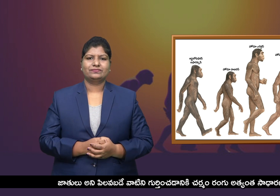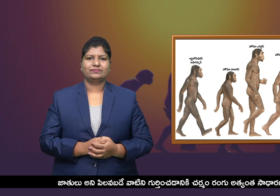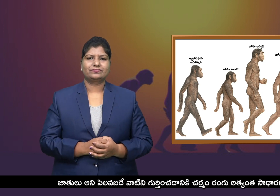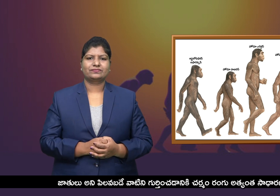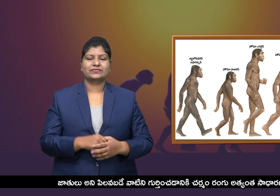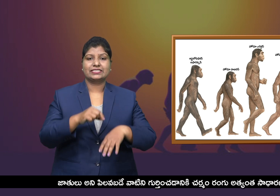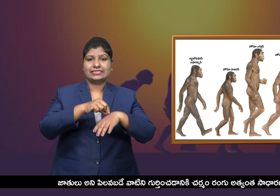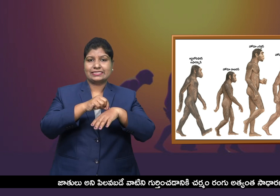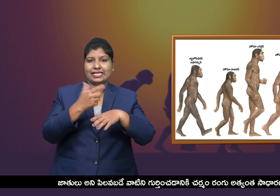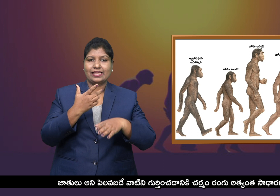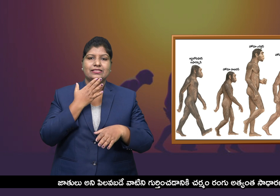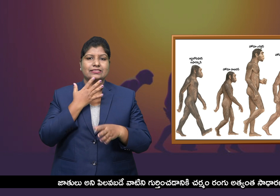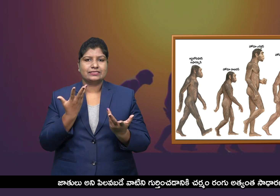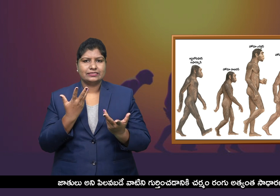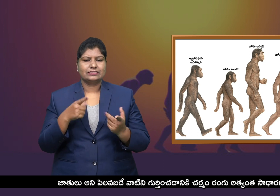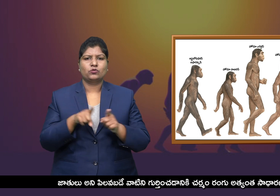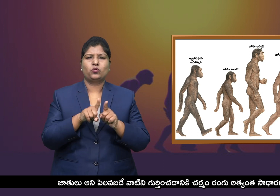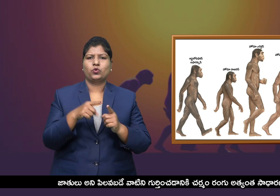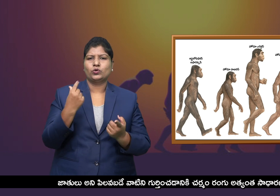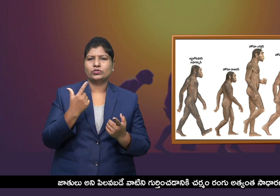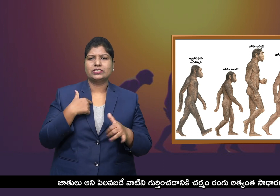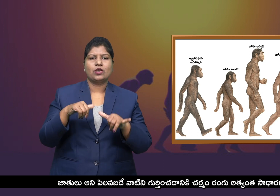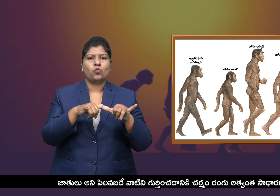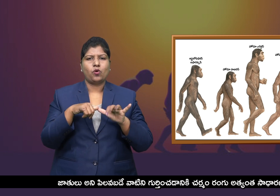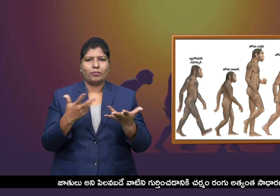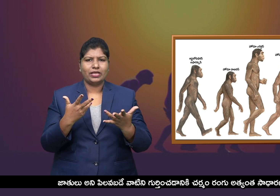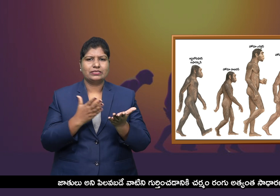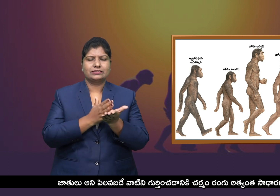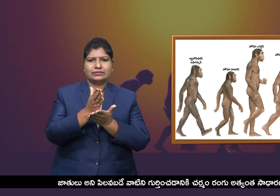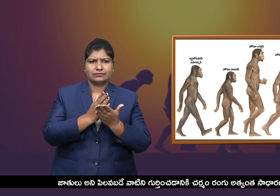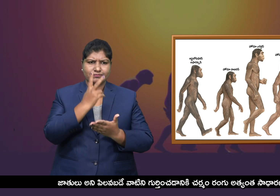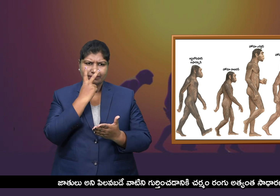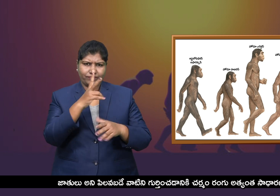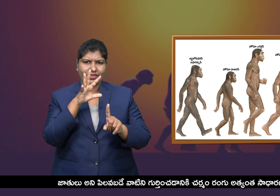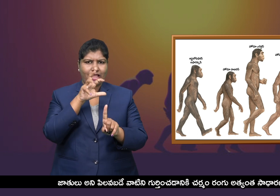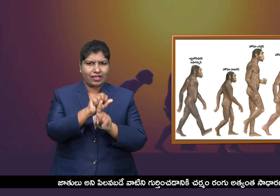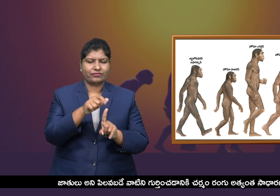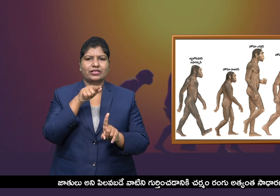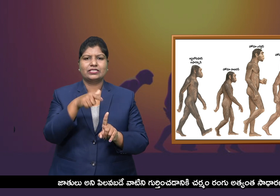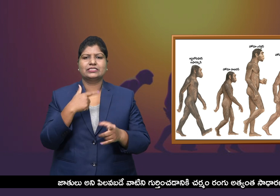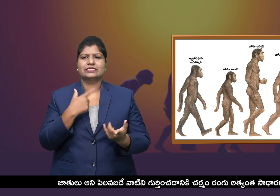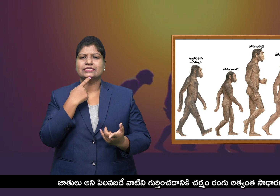జాతులు అని పిలువబడే వాటిని గుర్తించడానికి చర్మం రంగు అత్యంత సాధారణ మార్గం.